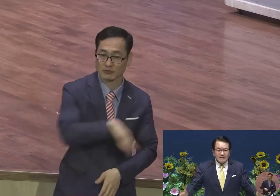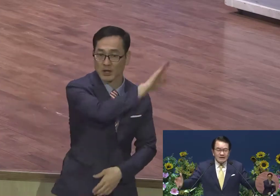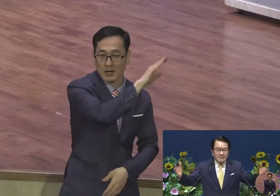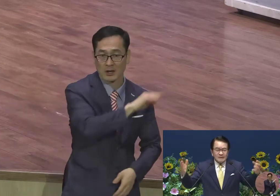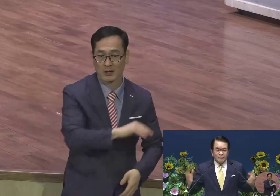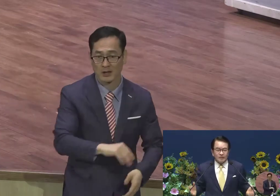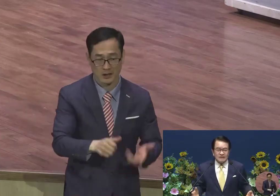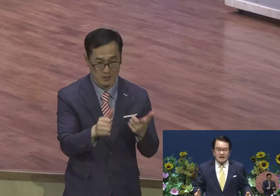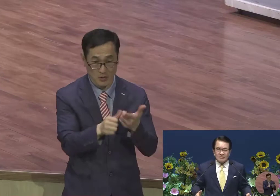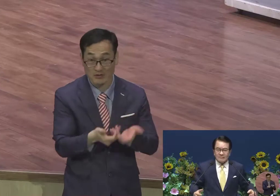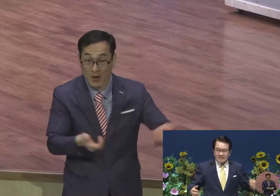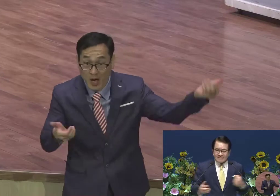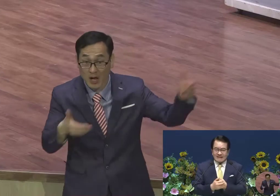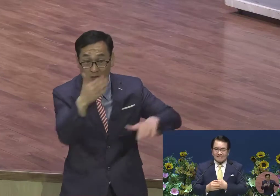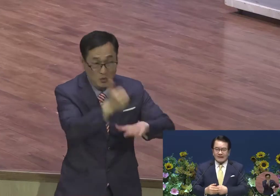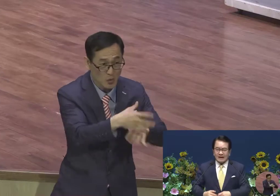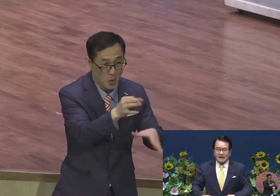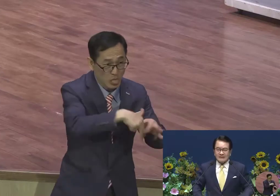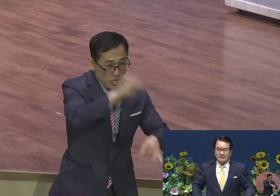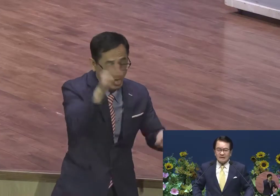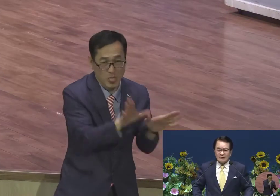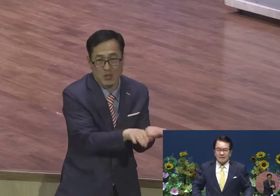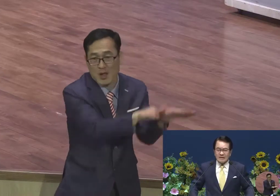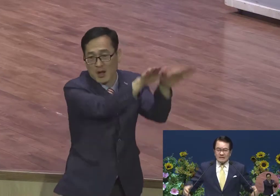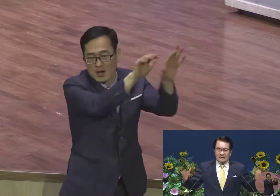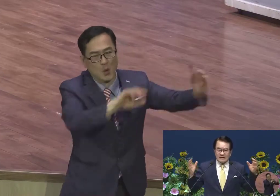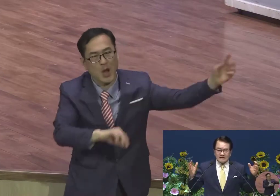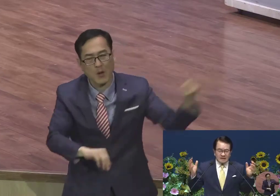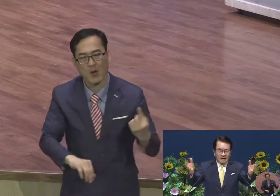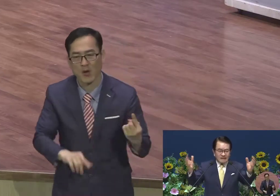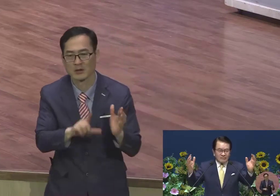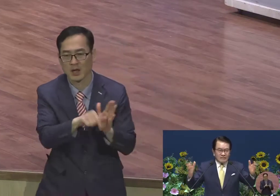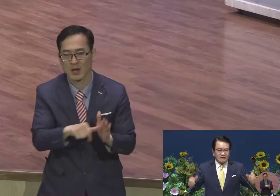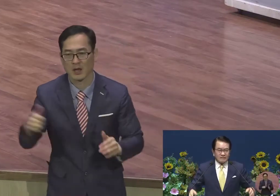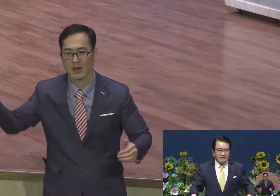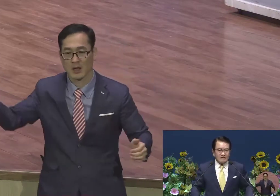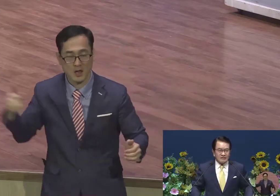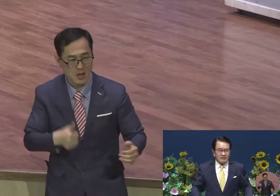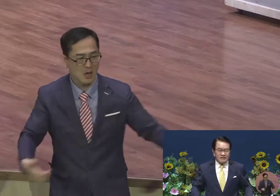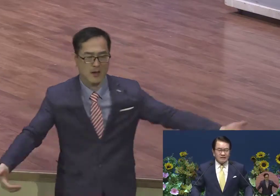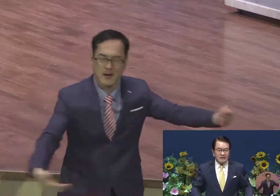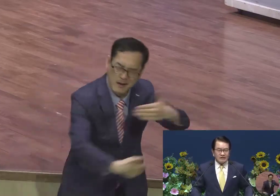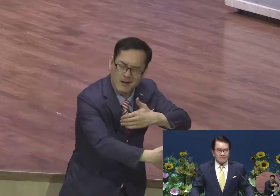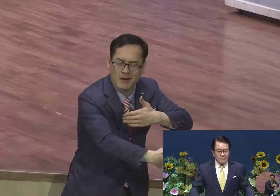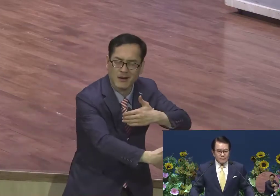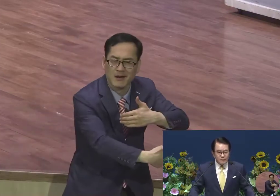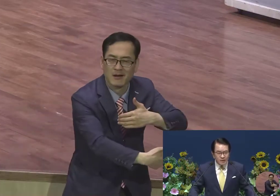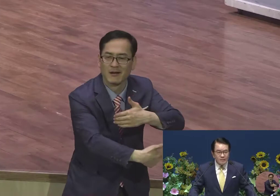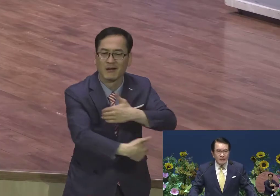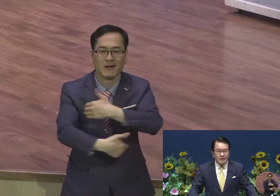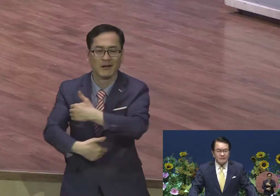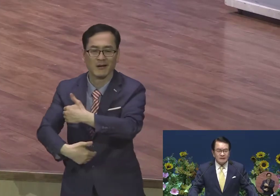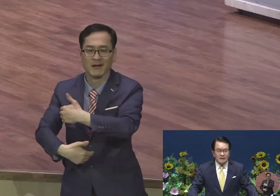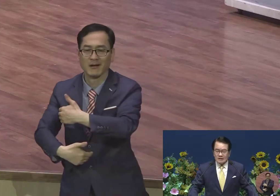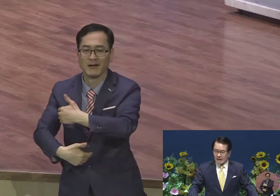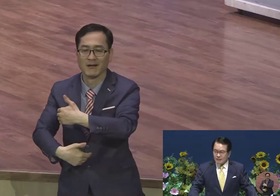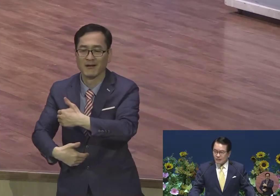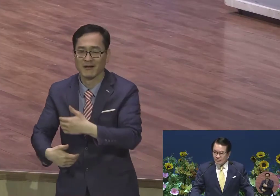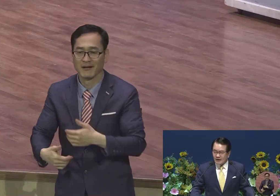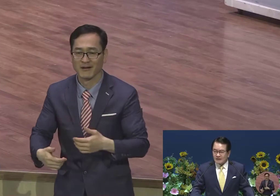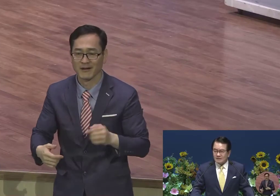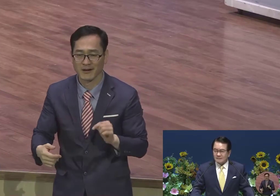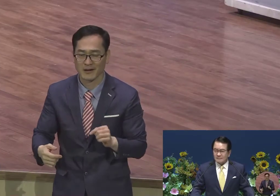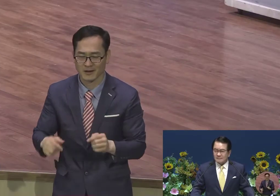방귀 맞으면서 먹으시가지고 막 깔아 깔아치워가지고 제자리 딱 앉혀줬어요 그런데 큰아들은 불평은 명하면서